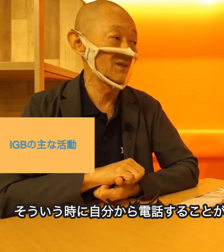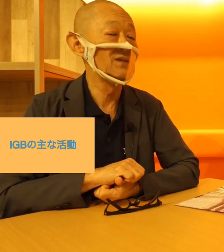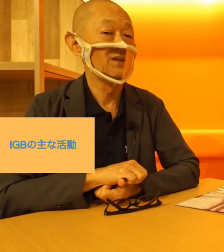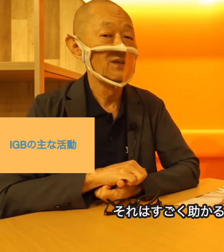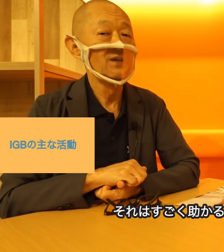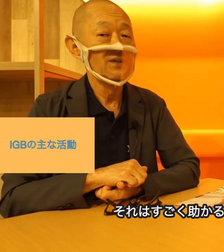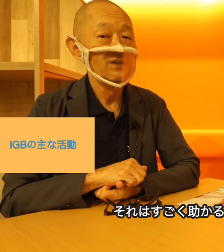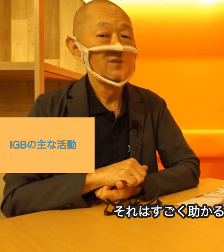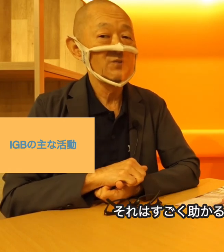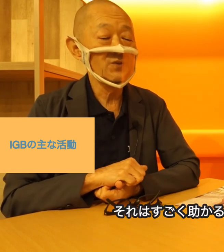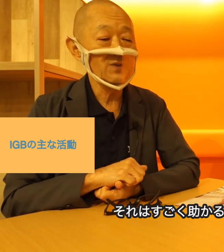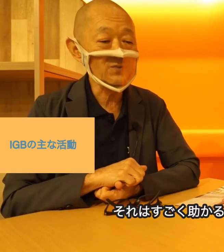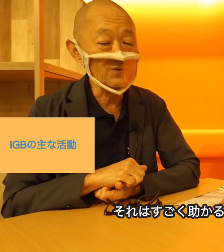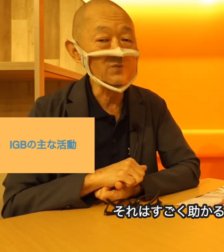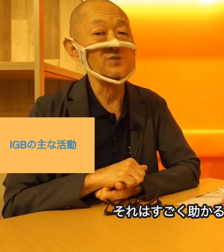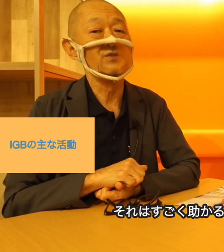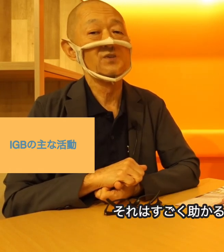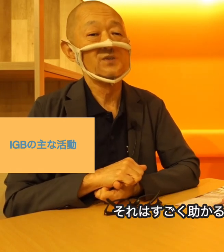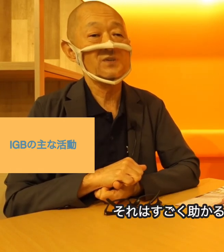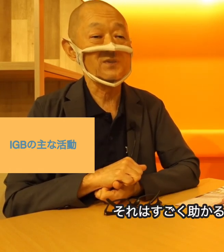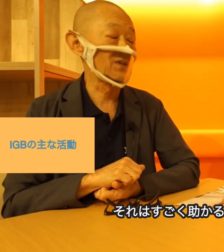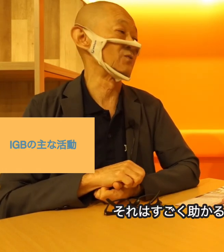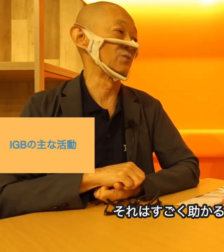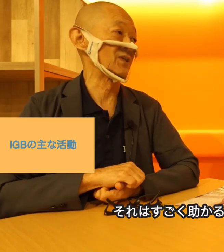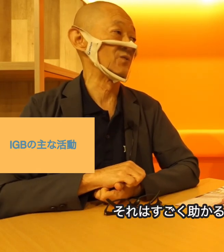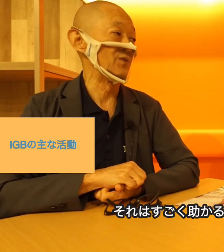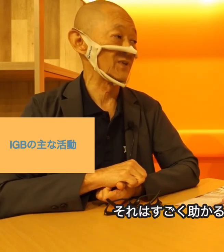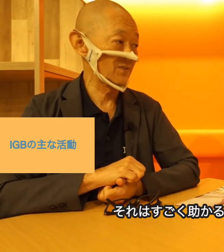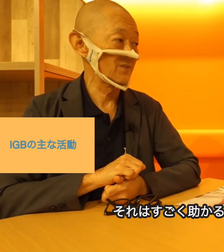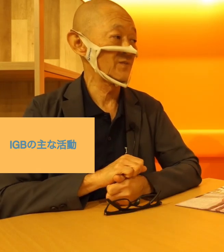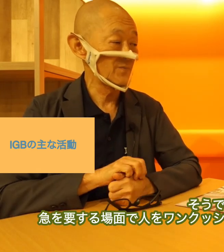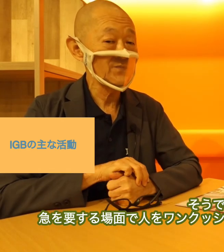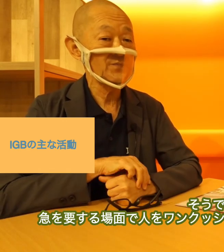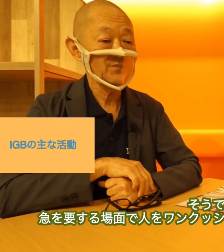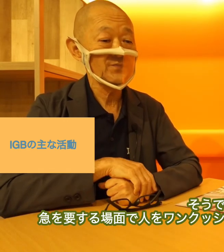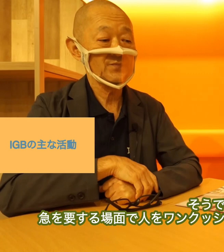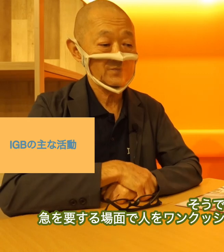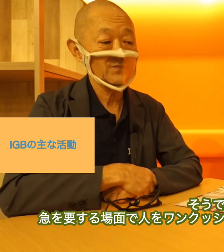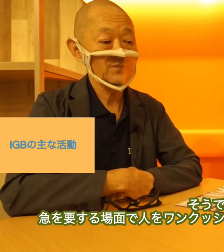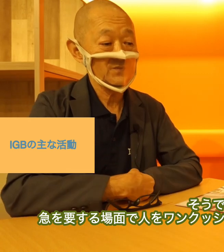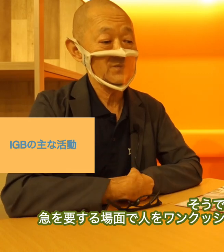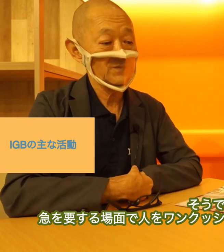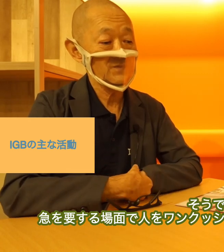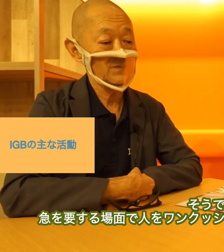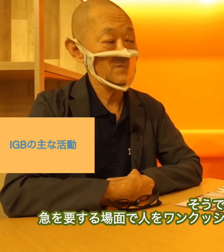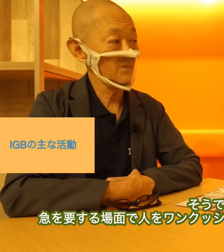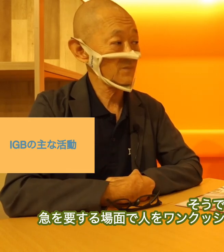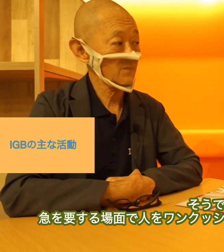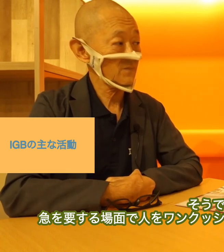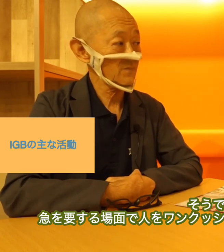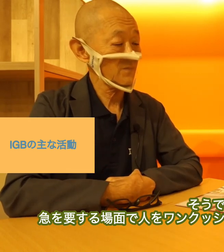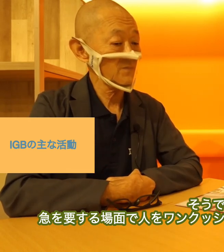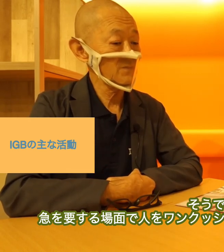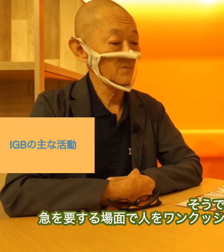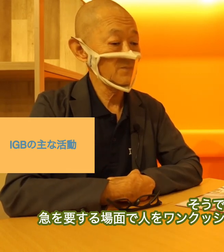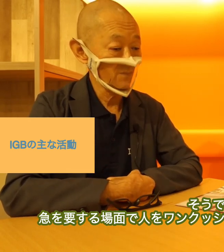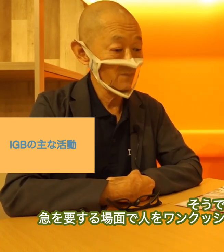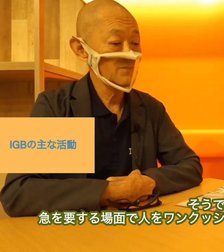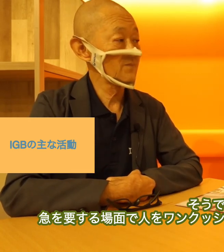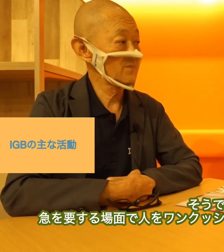なるほど、なるほど。 それはすごく助かることだと思います。 そうですね。 もう急を要する場面で人をワン